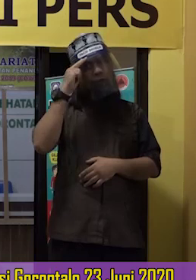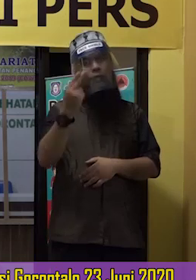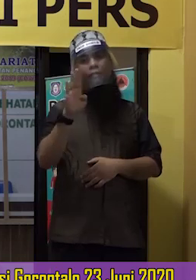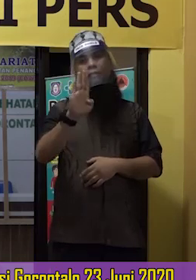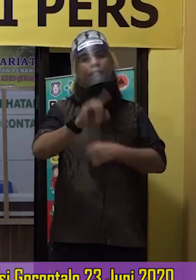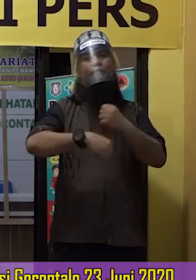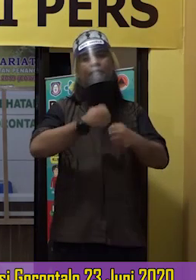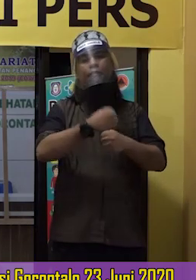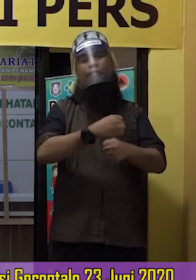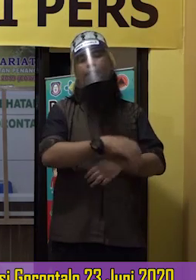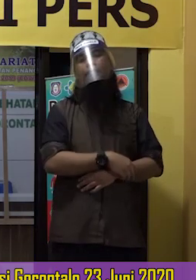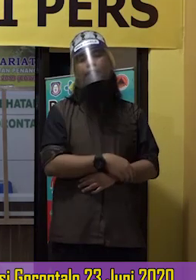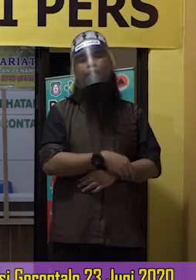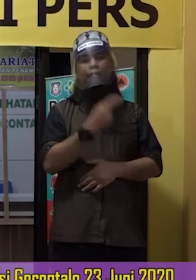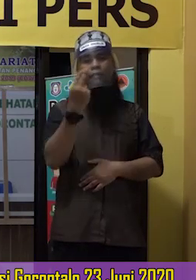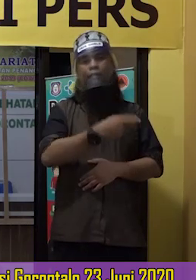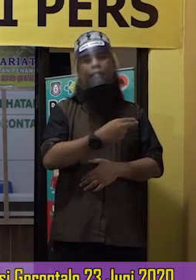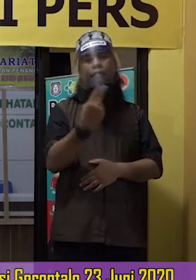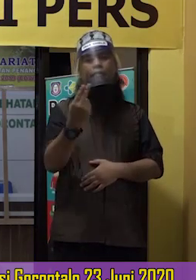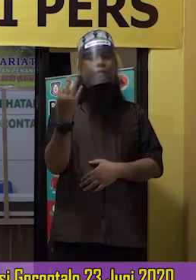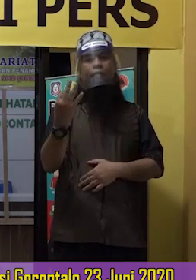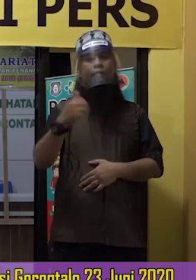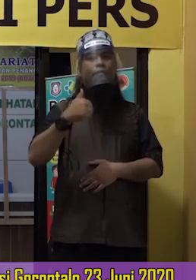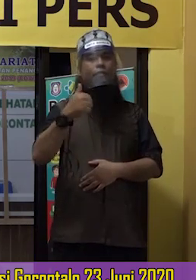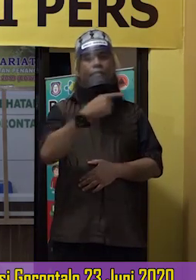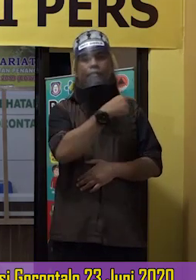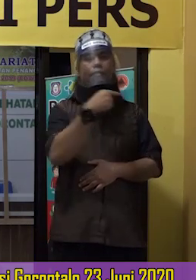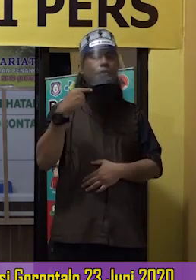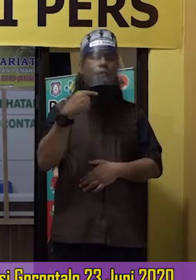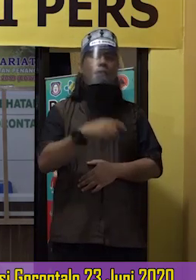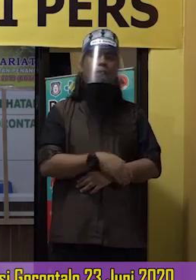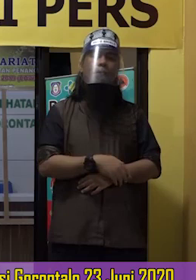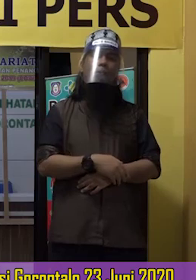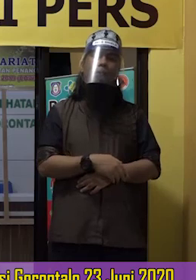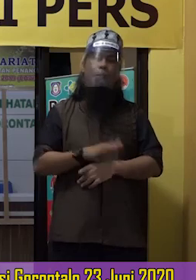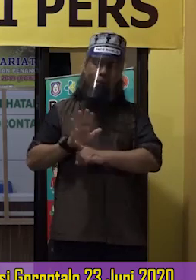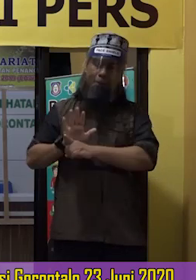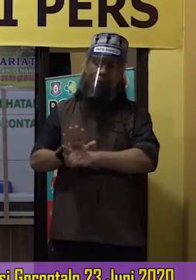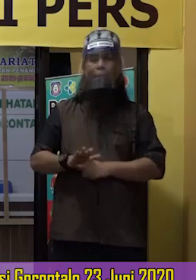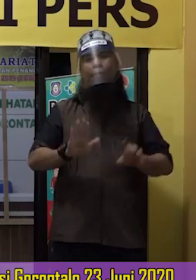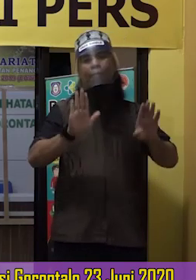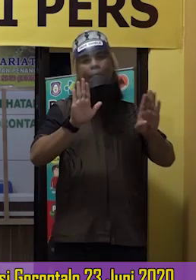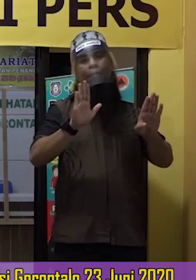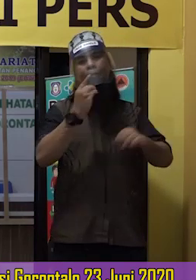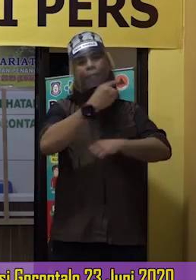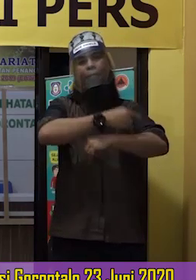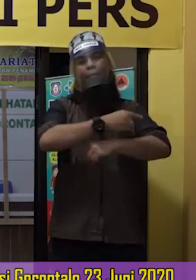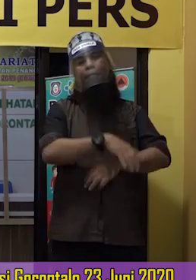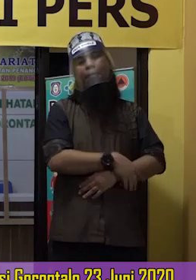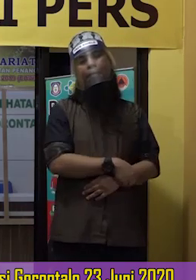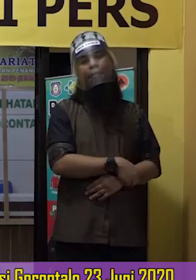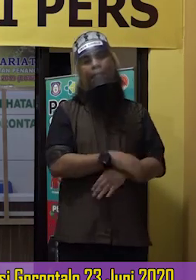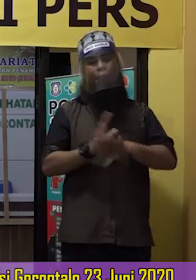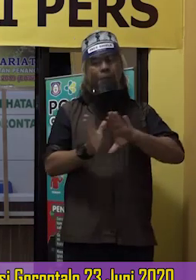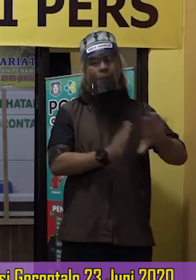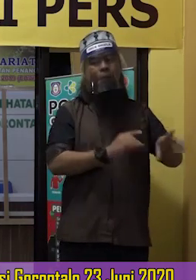tahun, hasil swab kedua dan ketiga PCR-nya negatif, dirawat selama 9 hari. Yang berikutnya